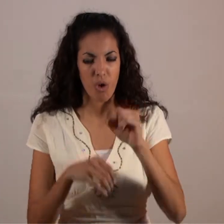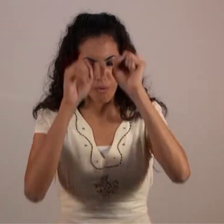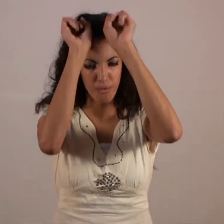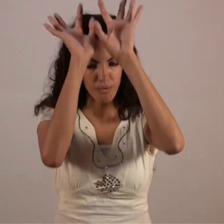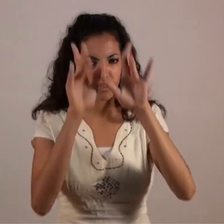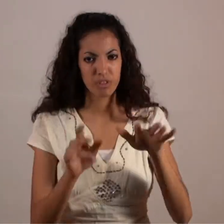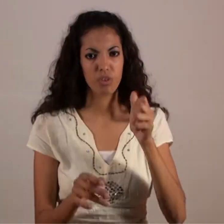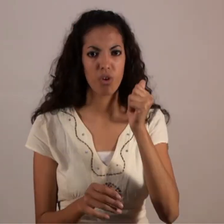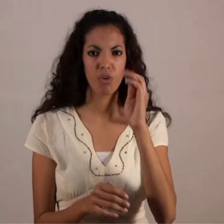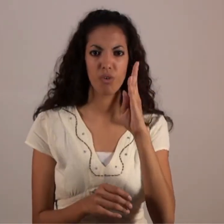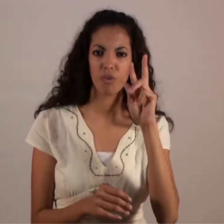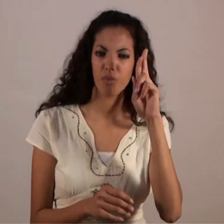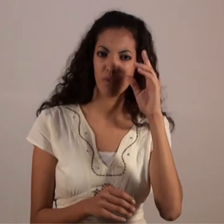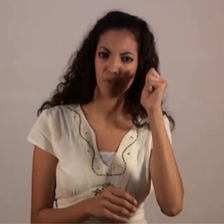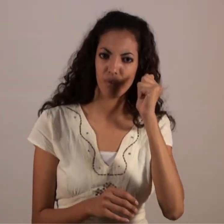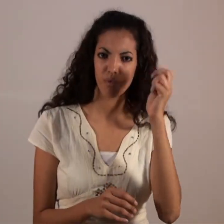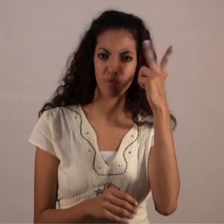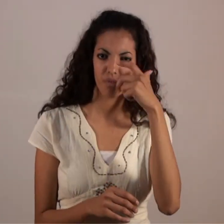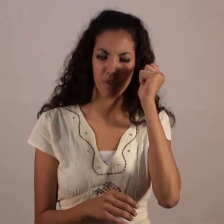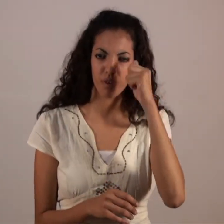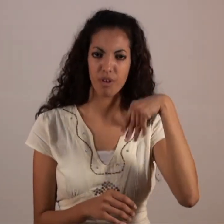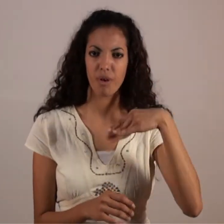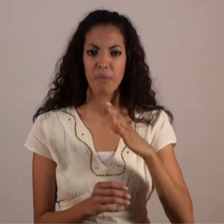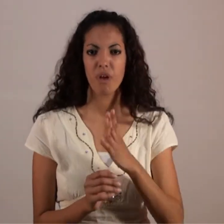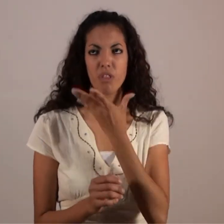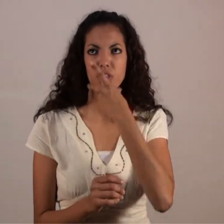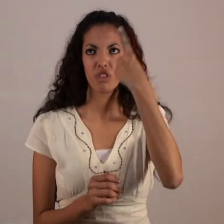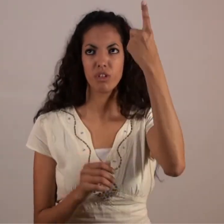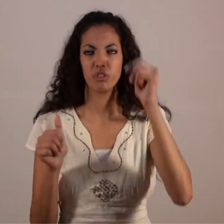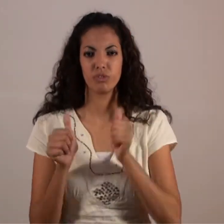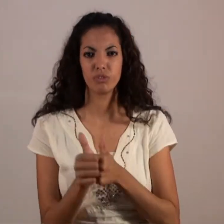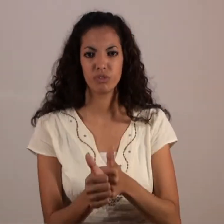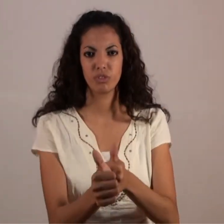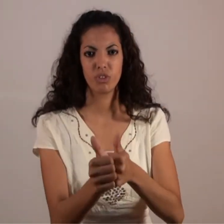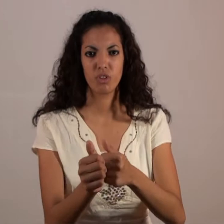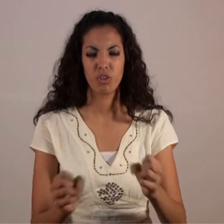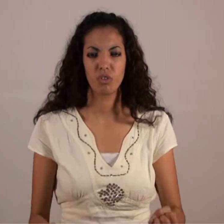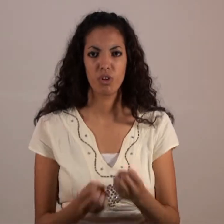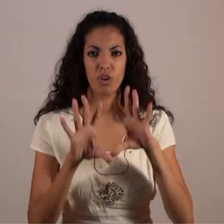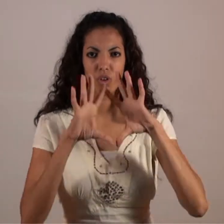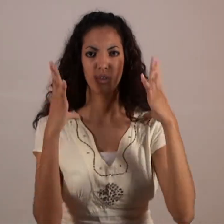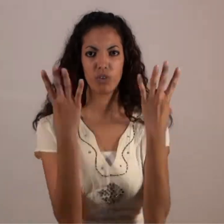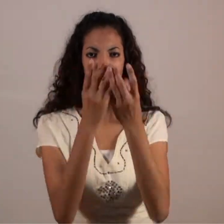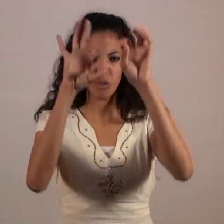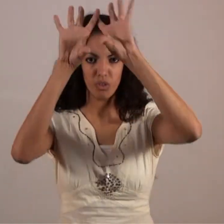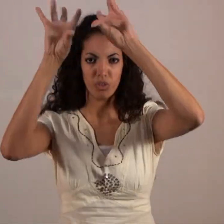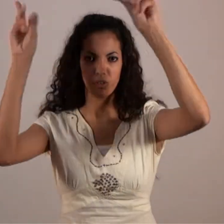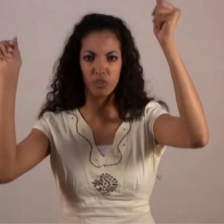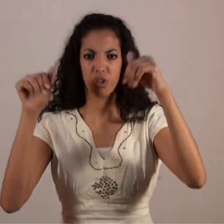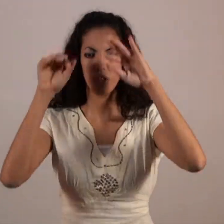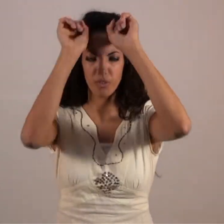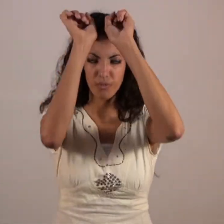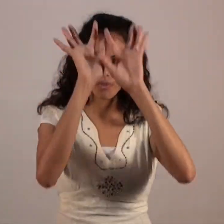Altísimo, creador de los cielos y de la tierra, y bendito sea el Dios Altísimo que entregó tus enemigos en tu